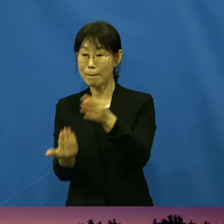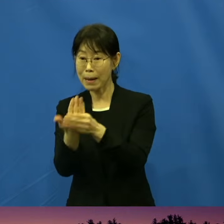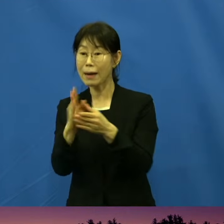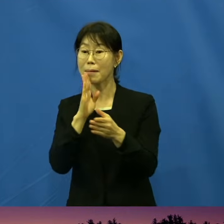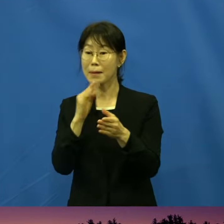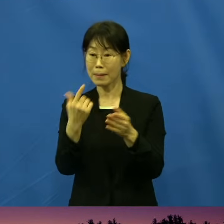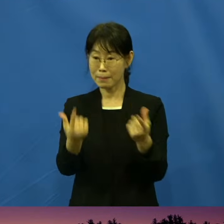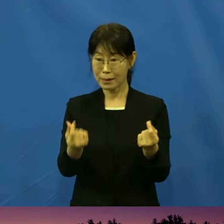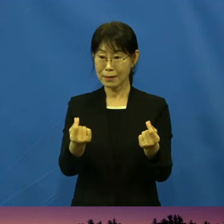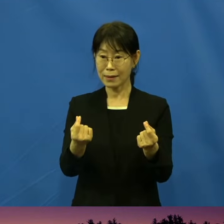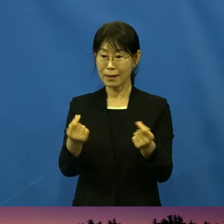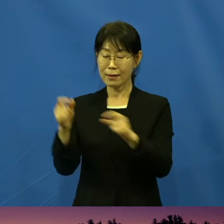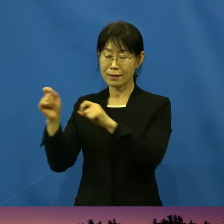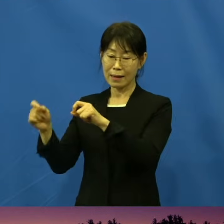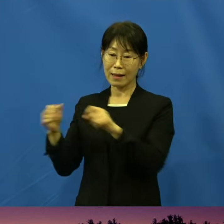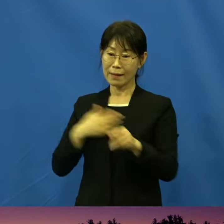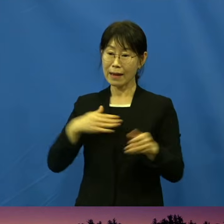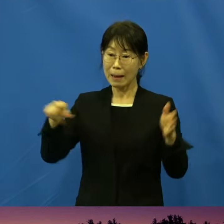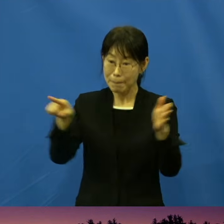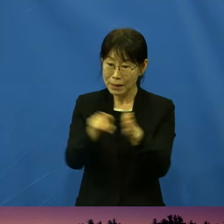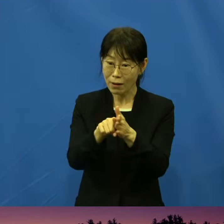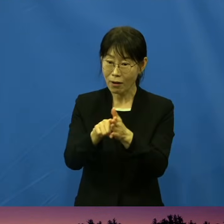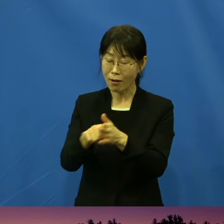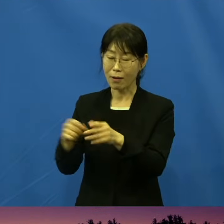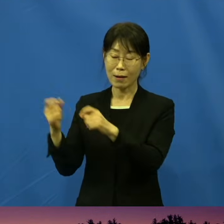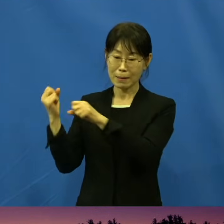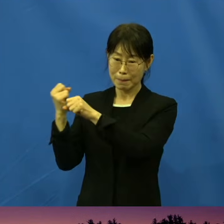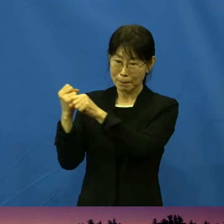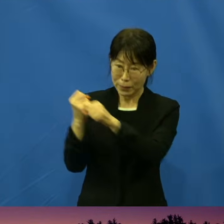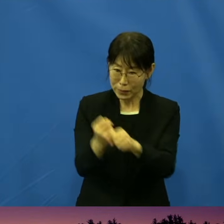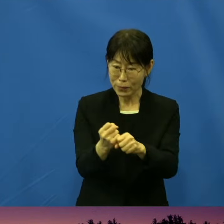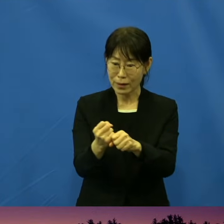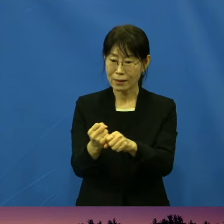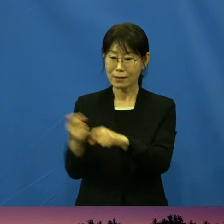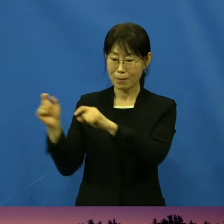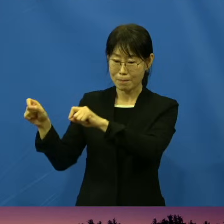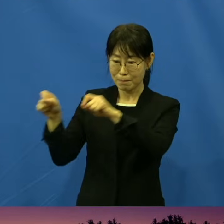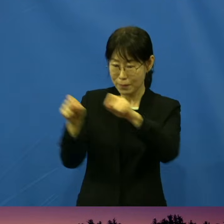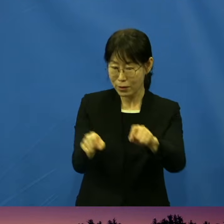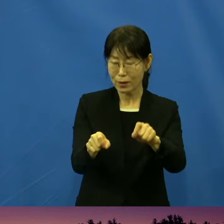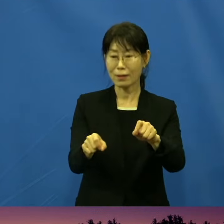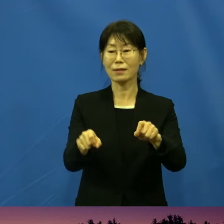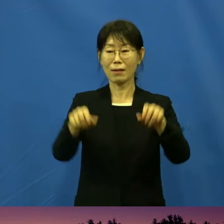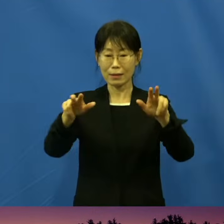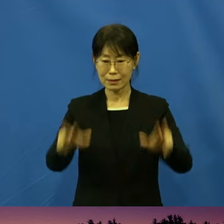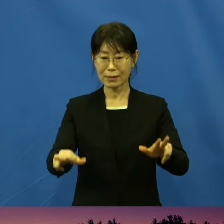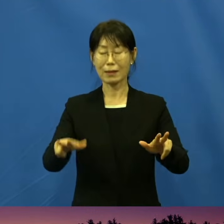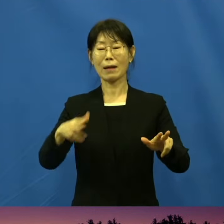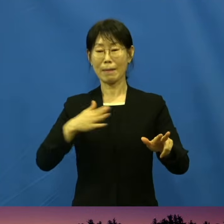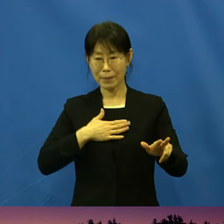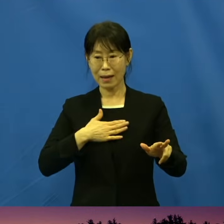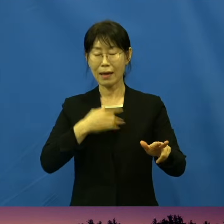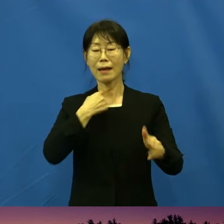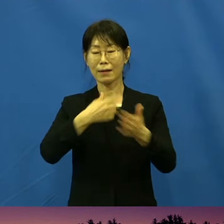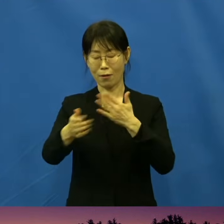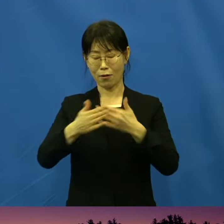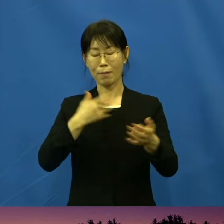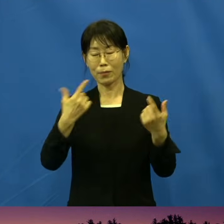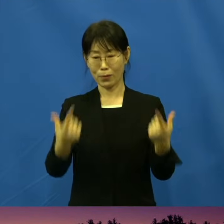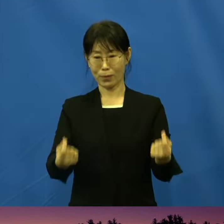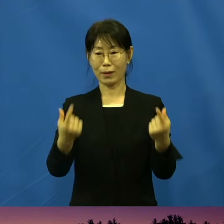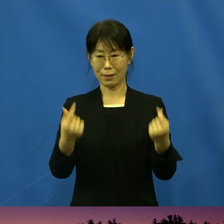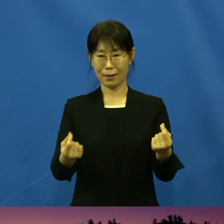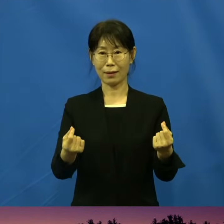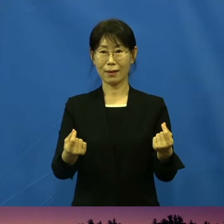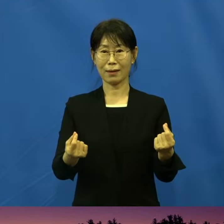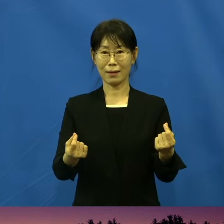중요한 겁니다. 그러니까 여러분, 경험이라는 게 중요해요. 내가 십자가에 못 박혔다라고 하는 건 경험이에요. 하나의 지식이